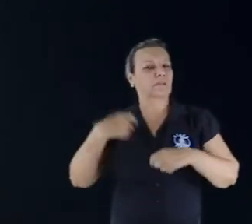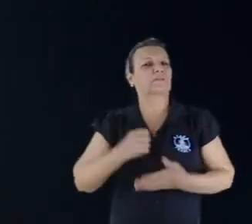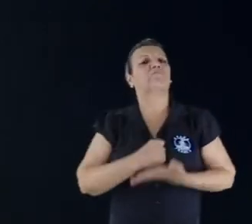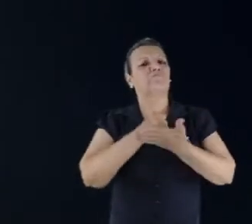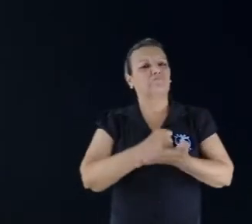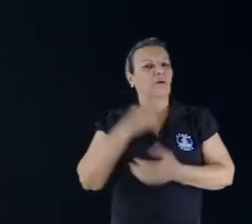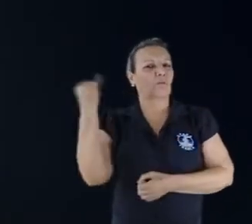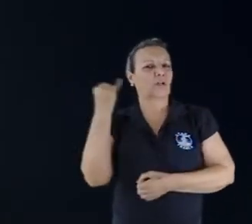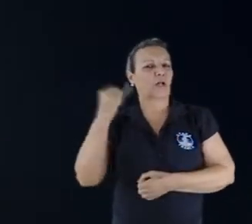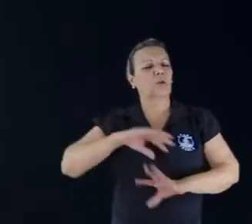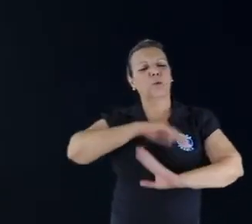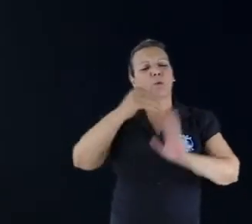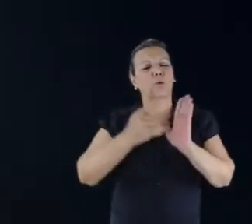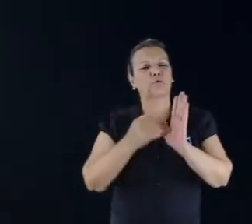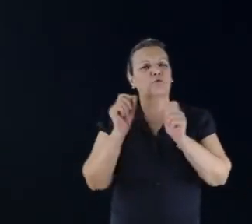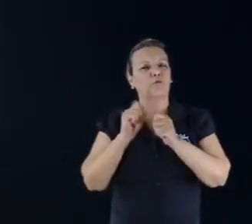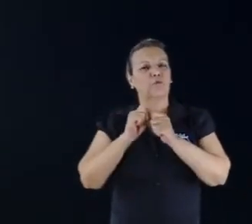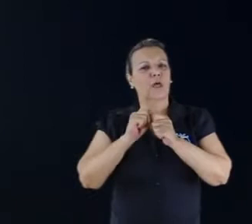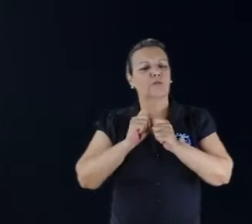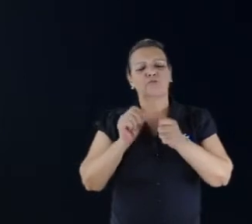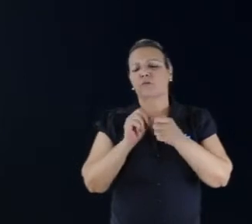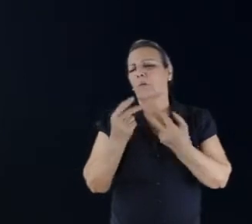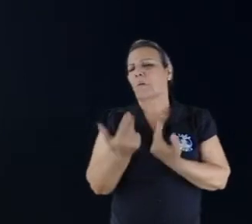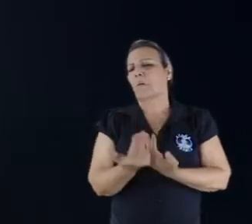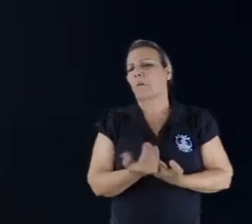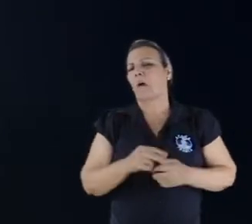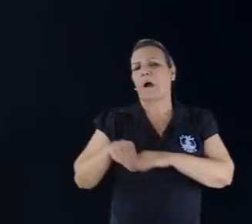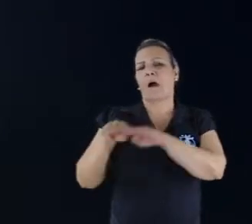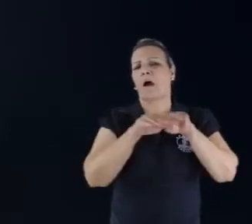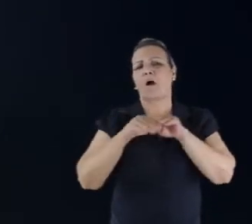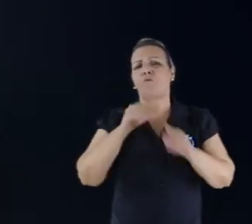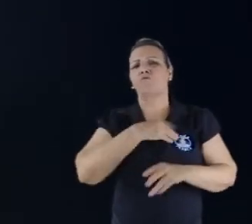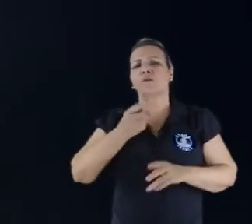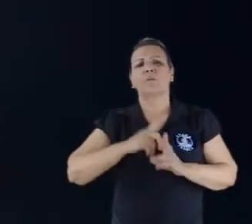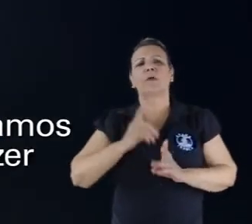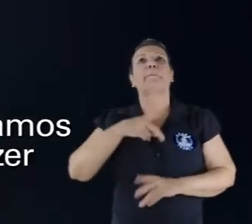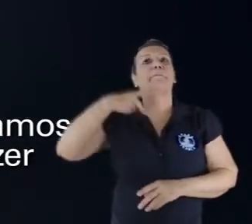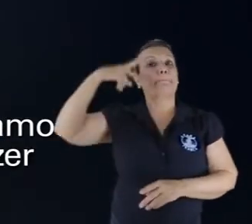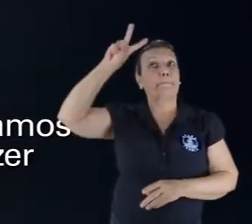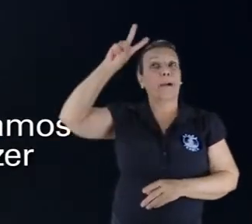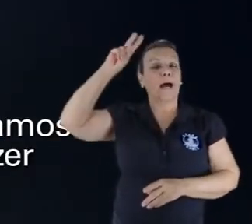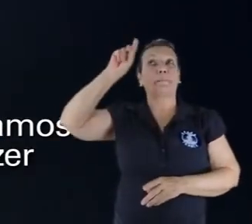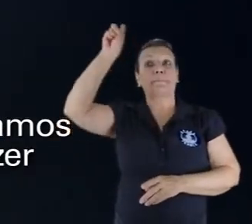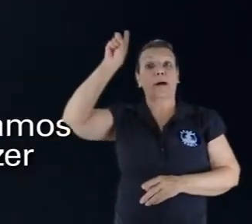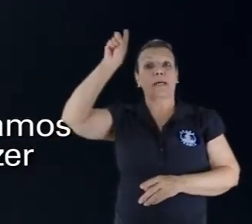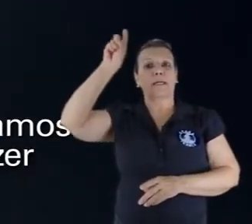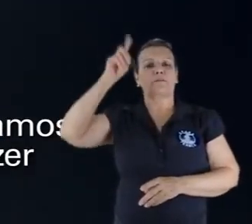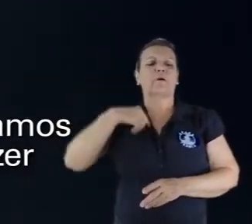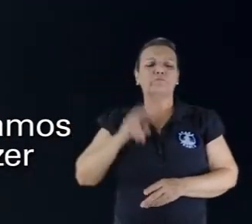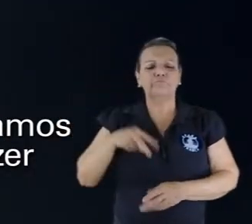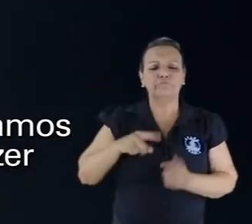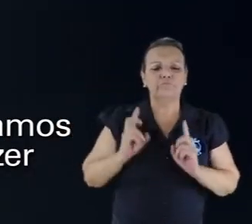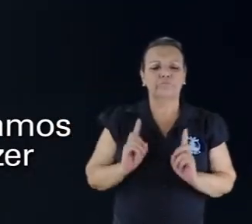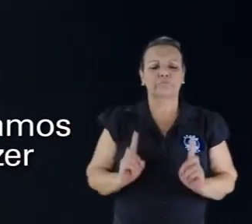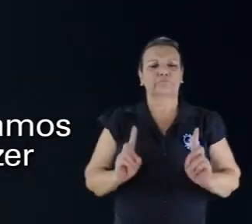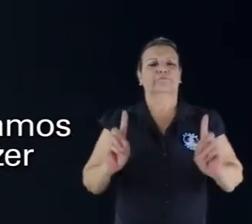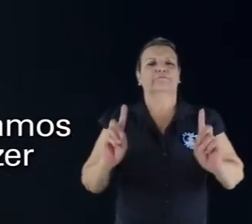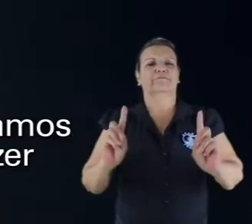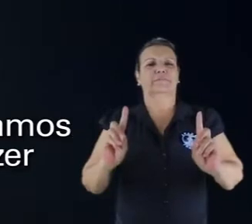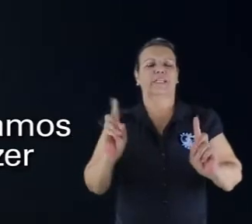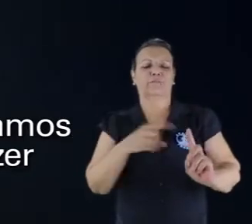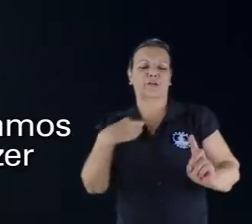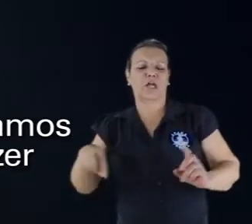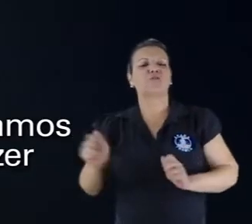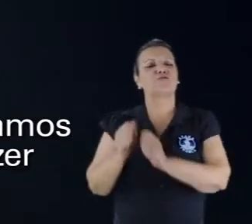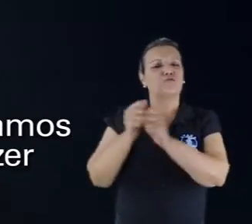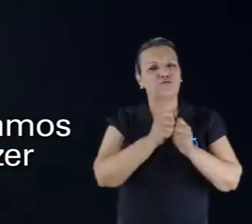e devem. Todos somos feitos do mesmo jeito e filhos do mesmo pai. Vamos em frente, gente, porque